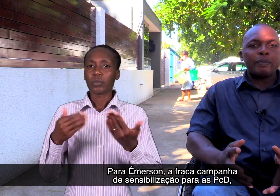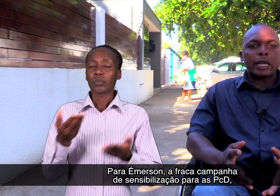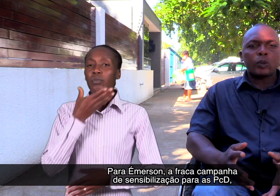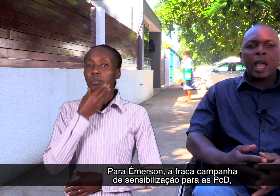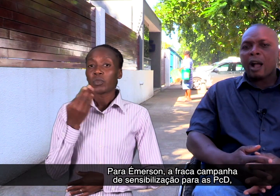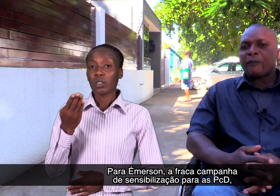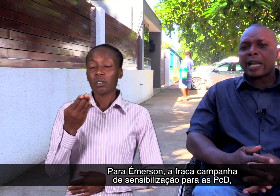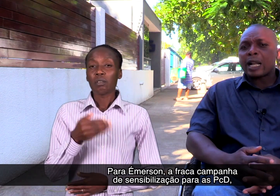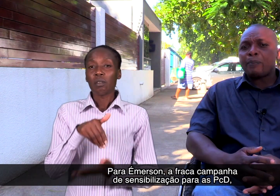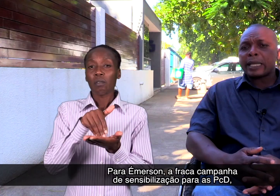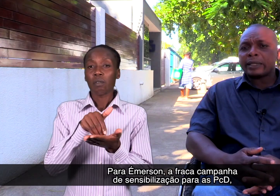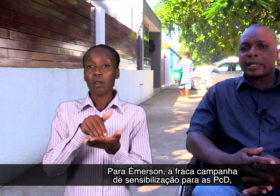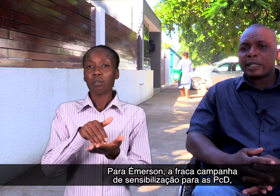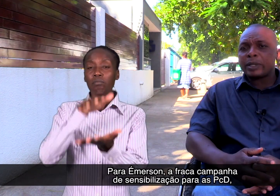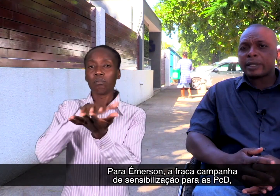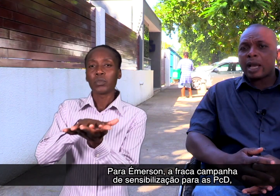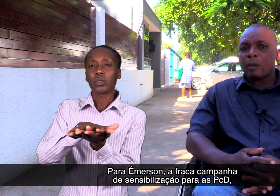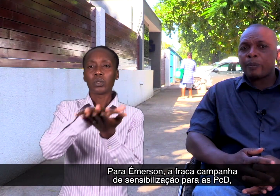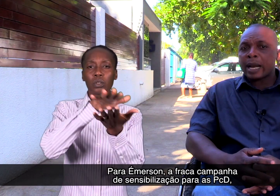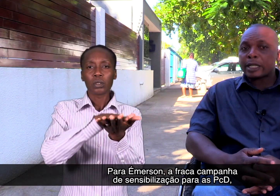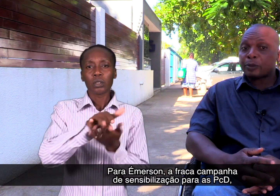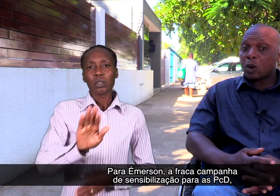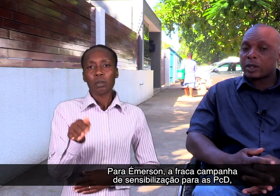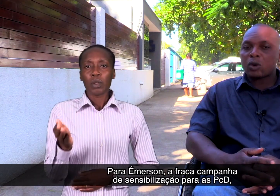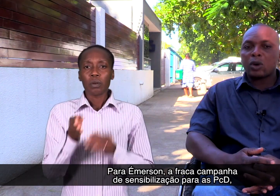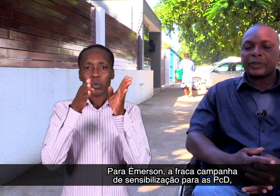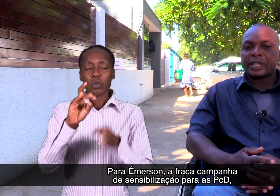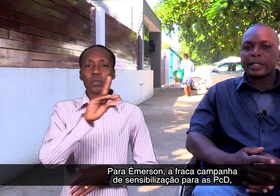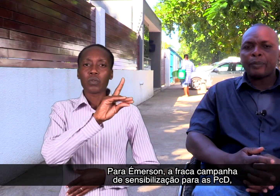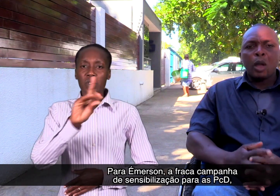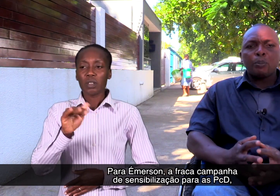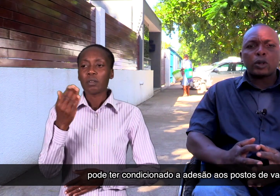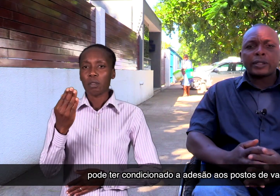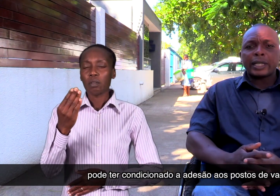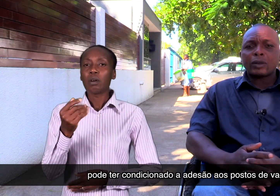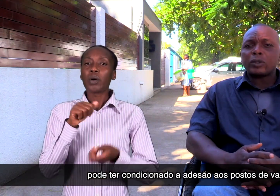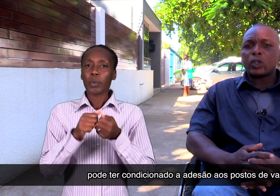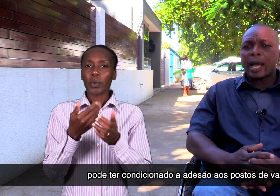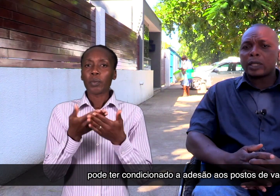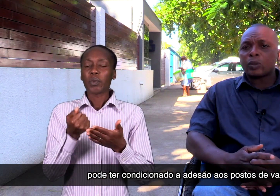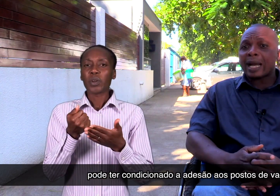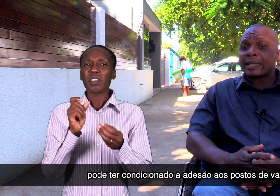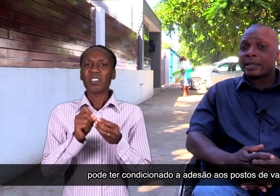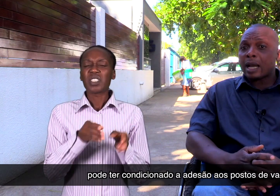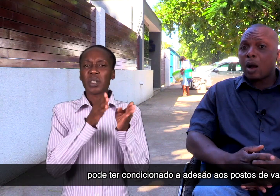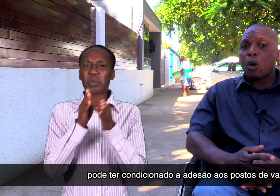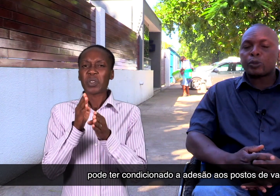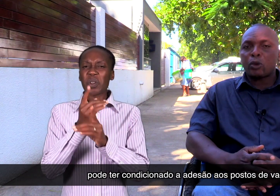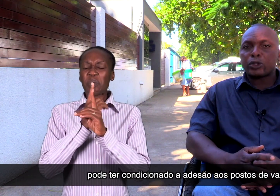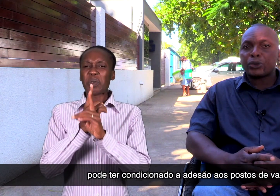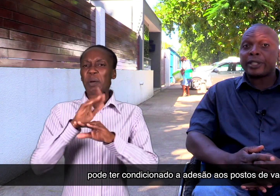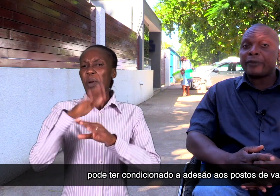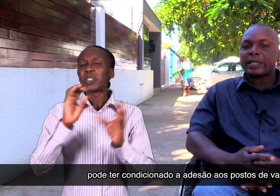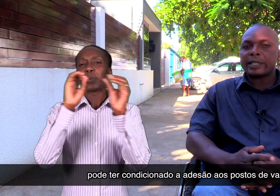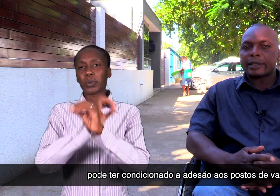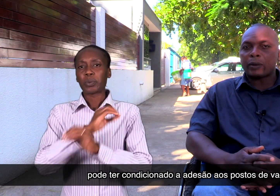Para Emerson, a fraca campanha de sensibilização para as pessoas com deficiência pode ter condicionado a adesão aos